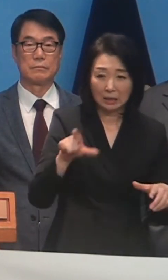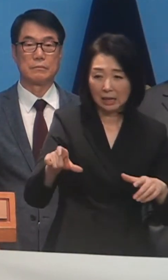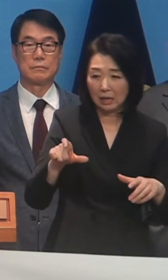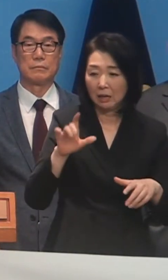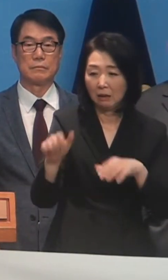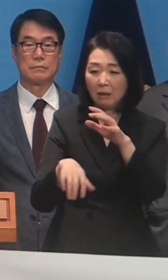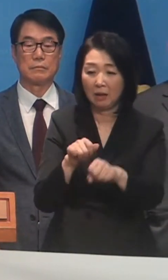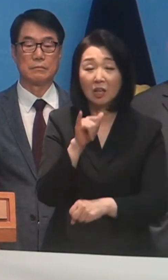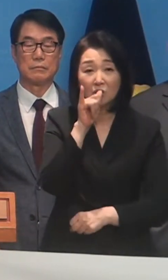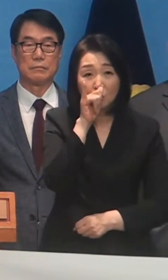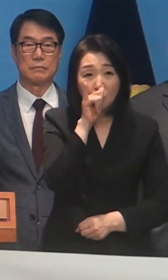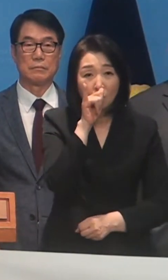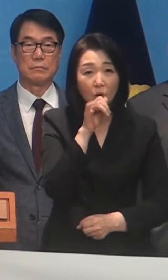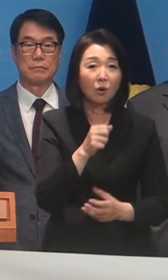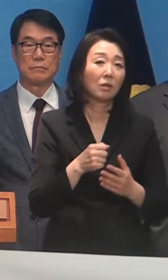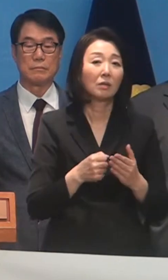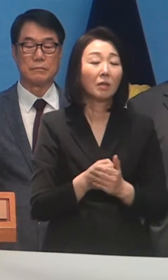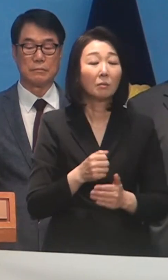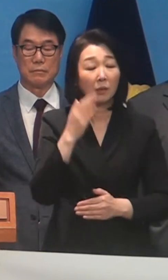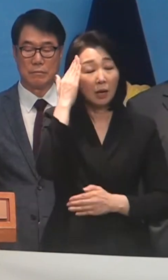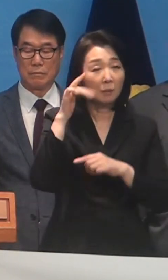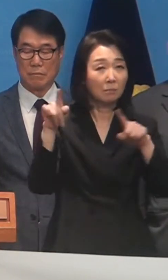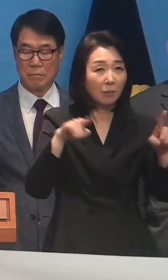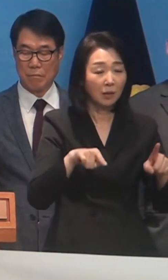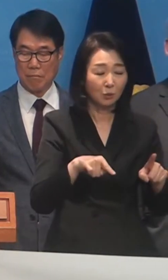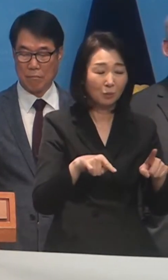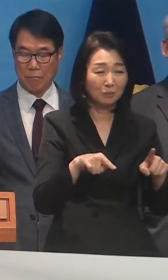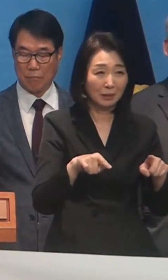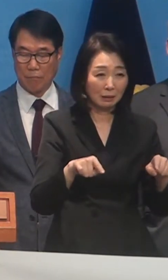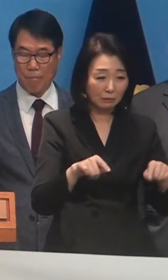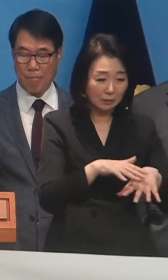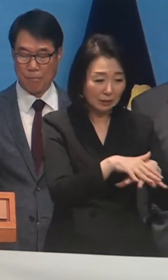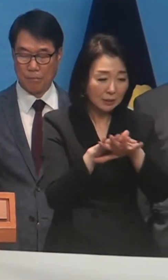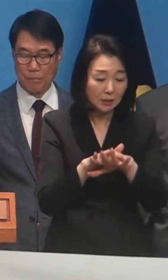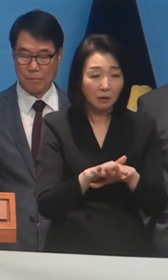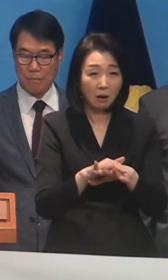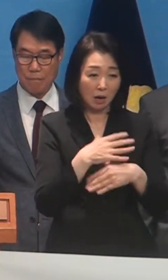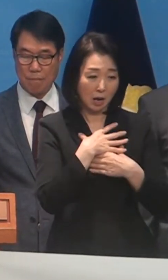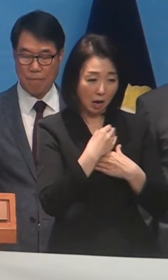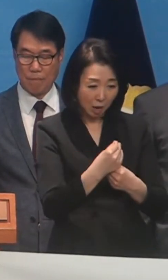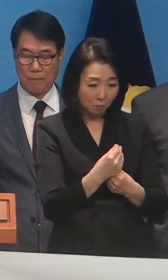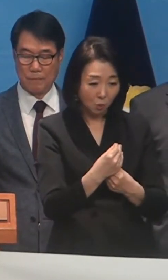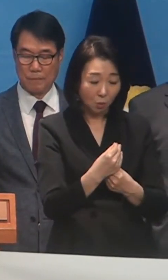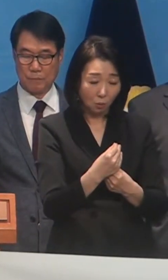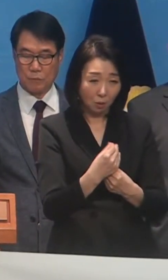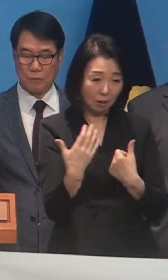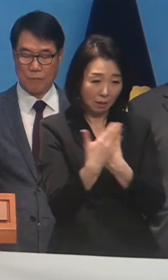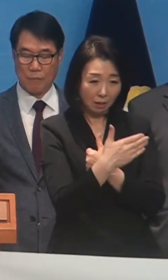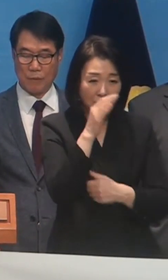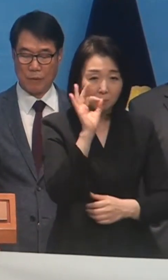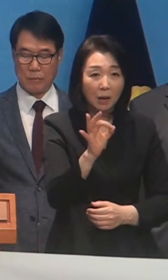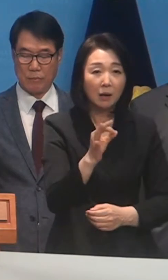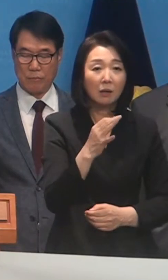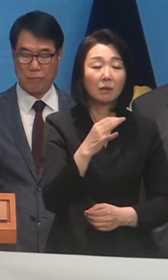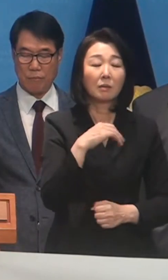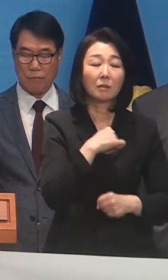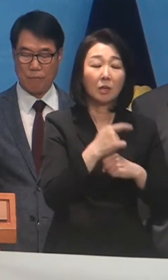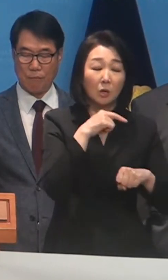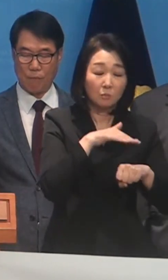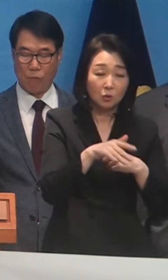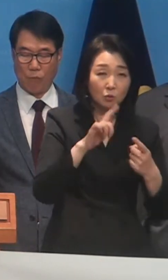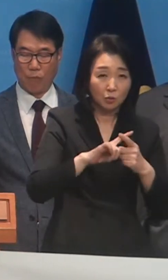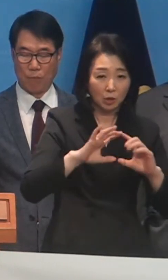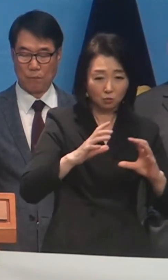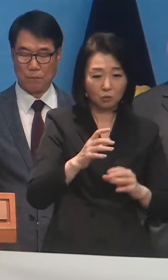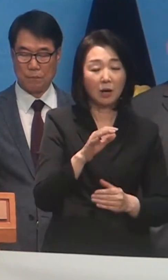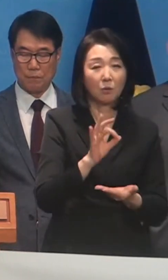국제 안보 현실과 한반도의 지정학적 안보 환경을 감안한다면 자유민주주의